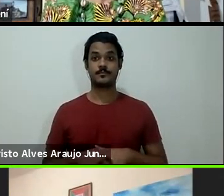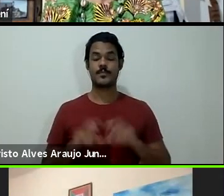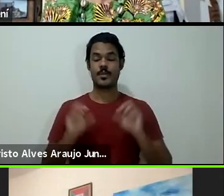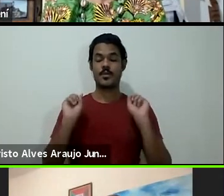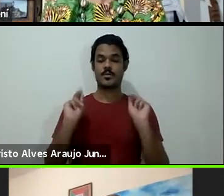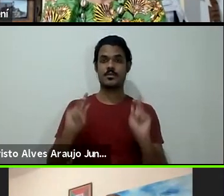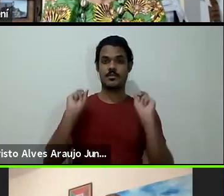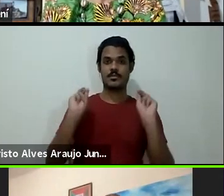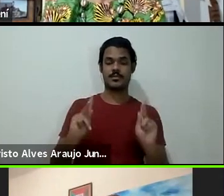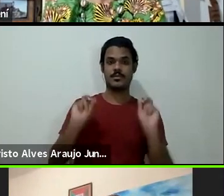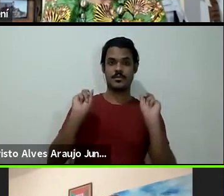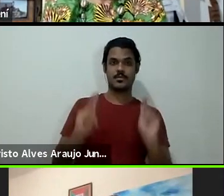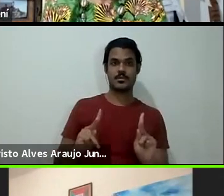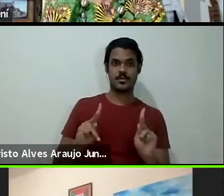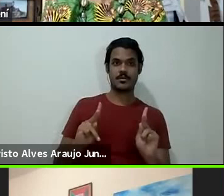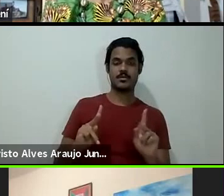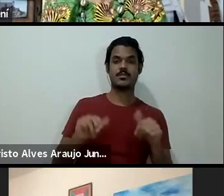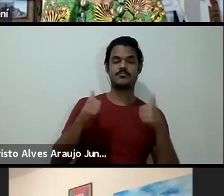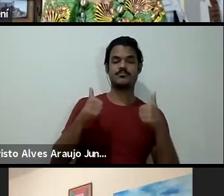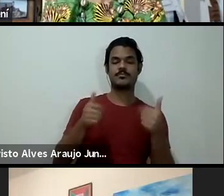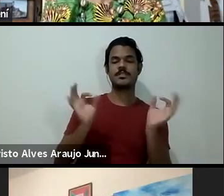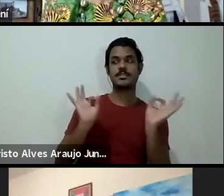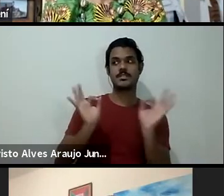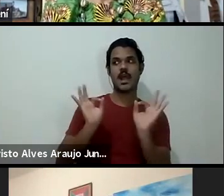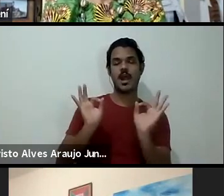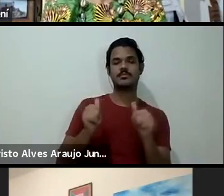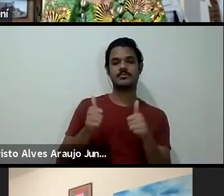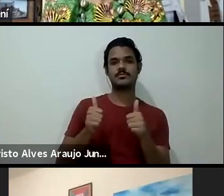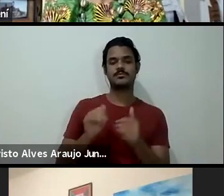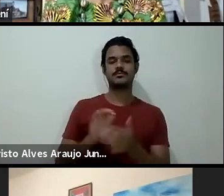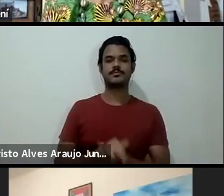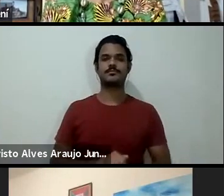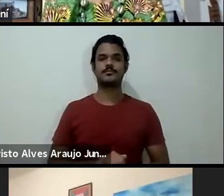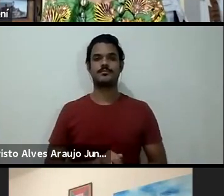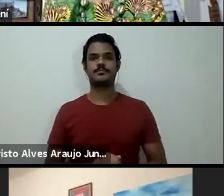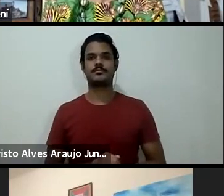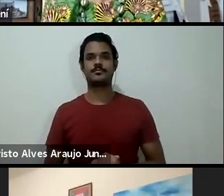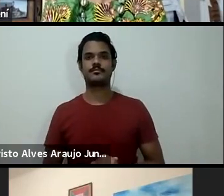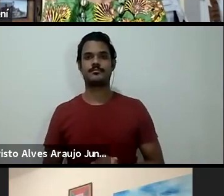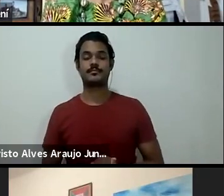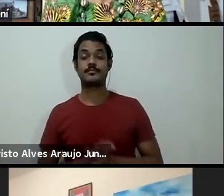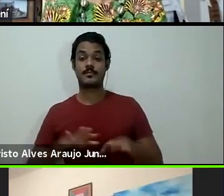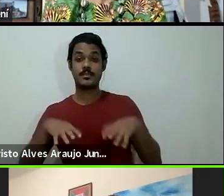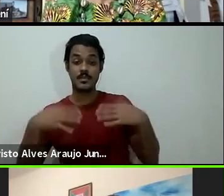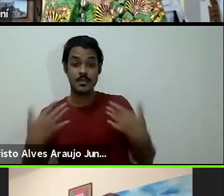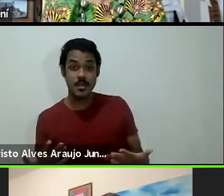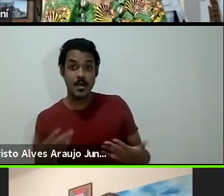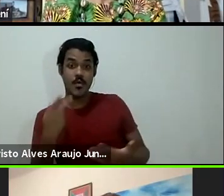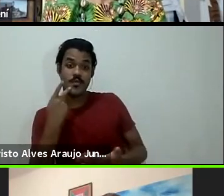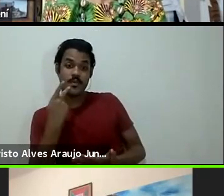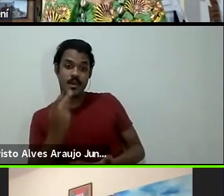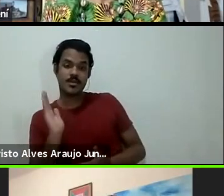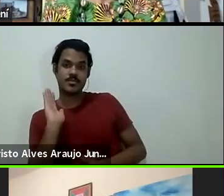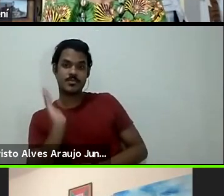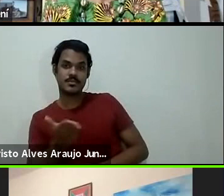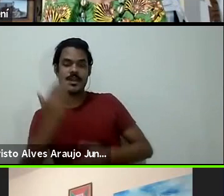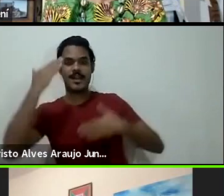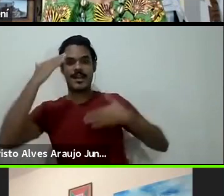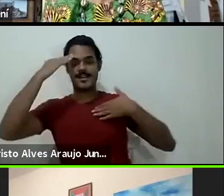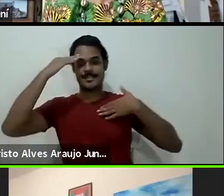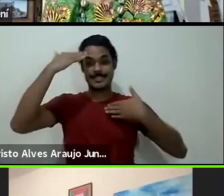Ok, agora? Agora foi. Senhor? Beleza. Sim. Bom, como eu estava dizendo, eu quero agradecer mais